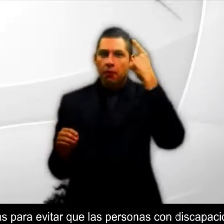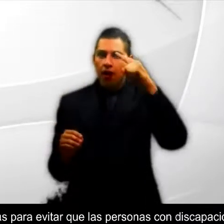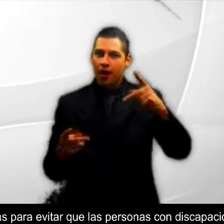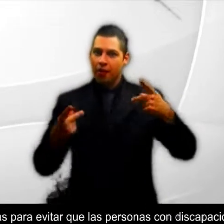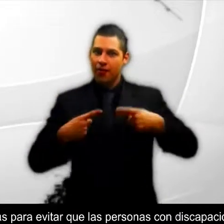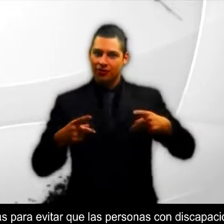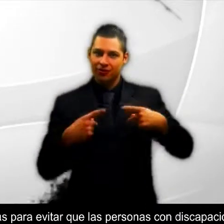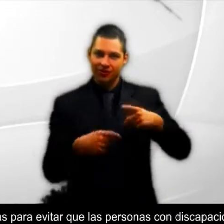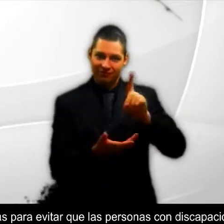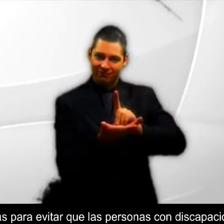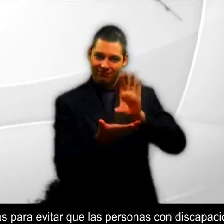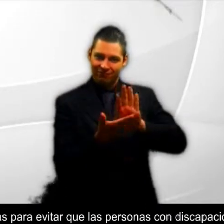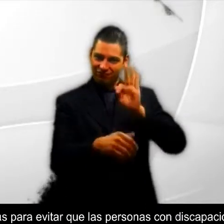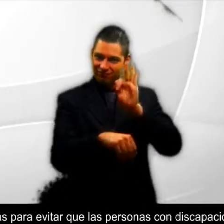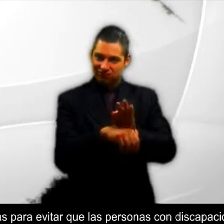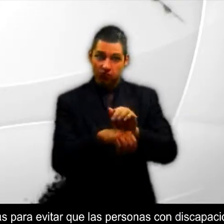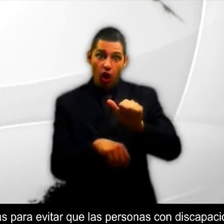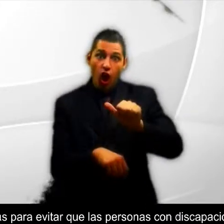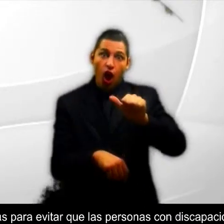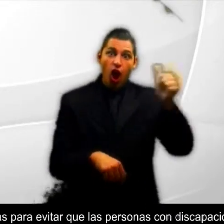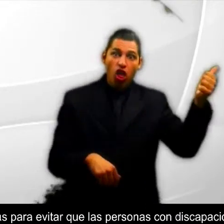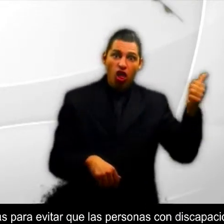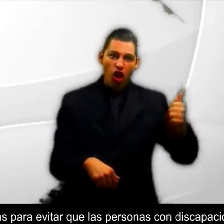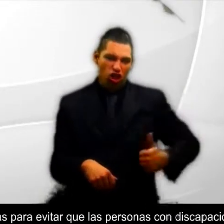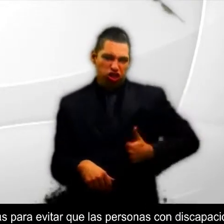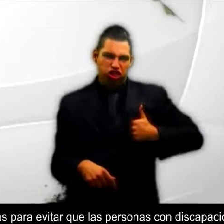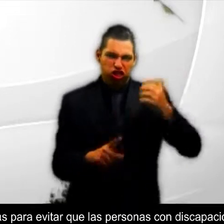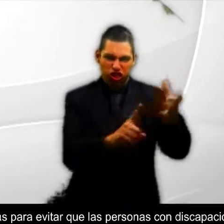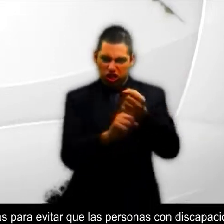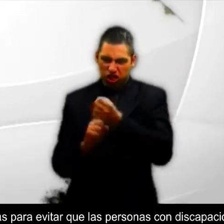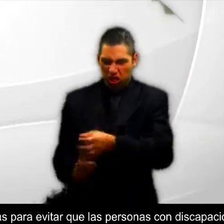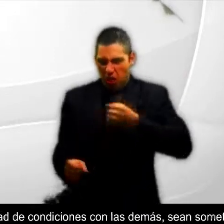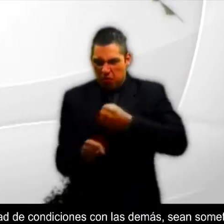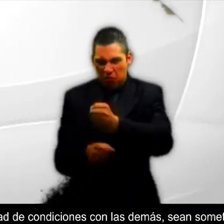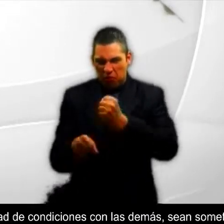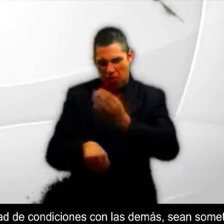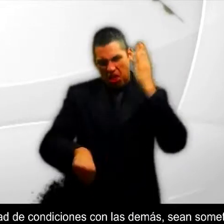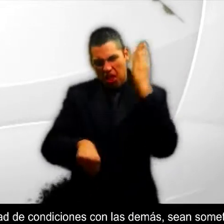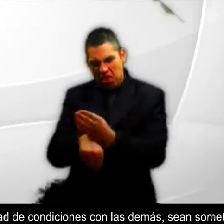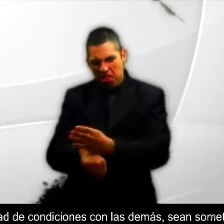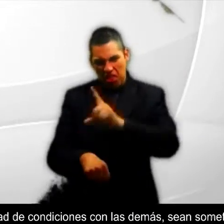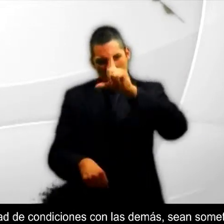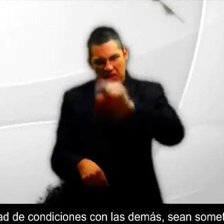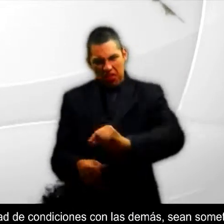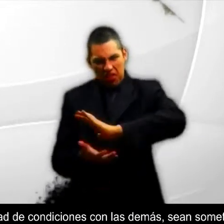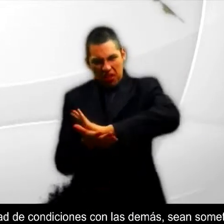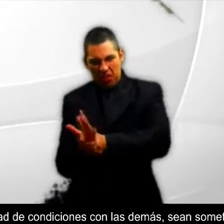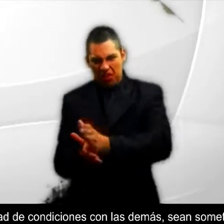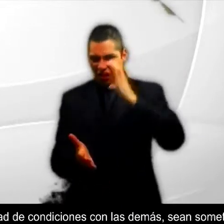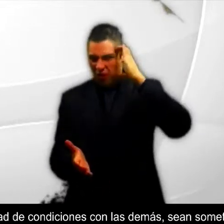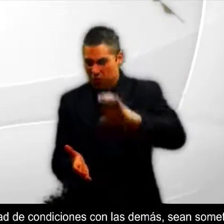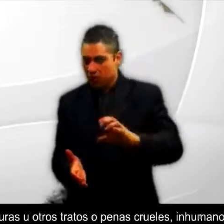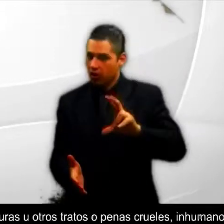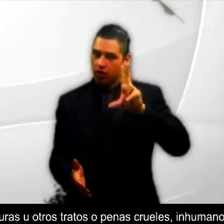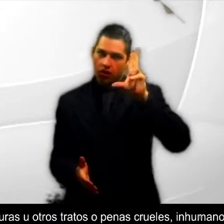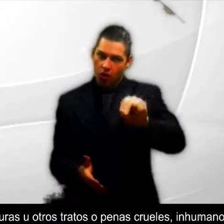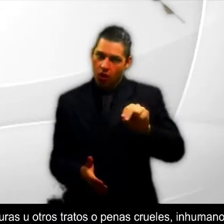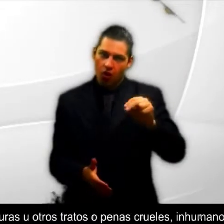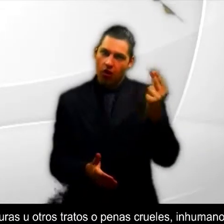que sean efectivas para evitar que las personas con discapacidad en igual de condiciones con las demás sean sometidas a torturas u